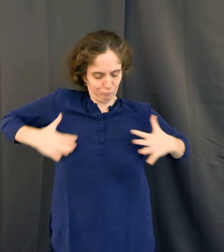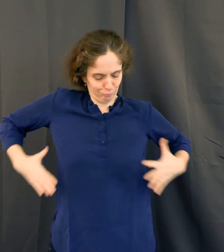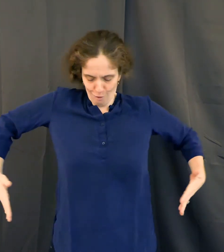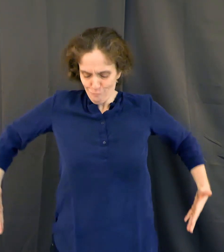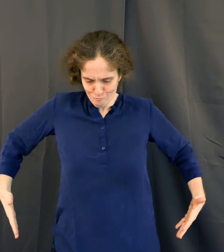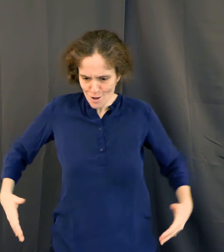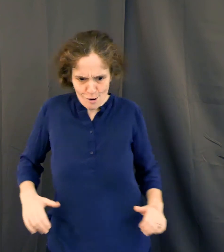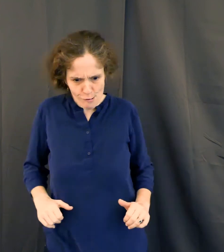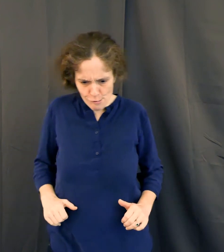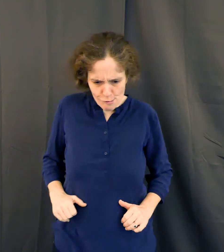un beau manteau rouge,